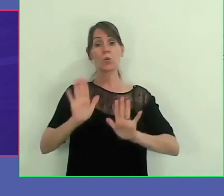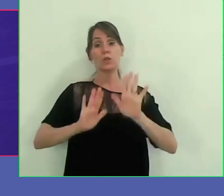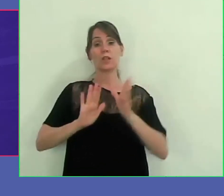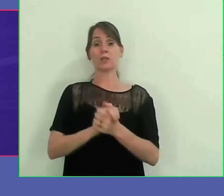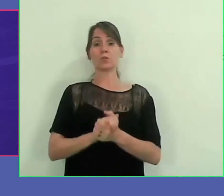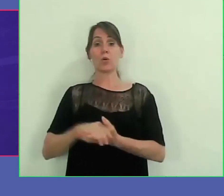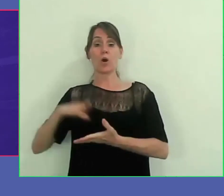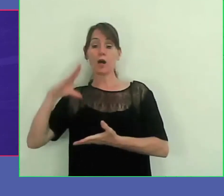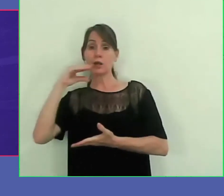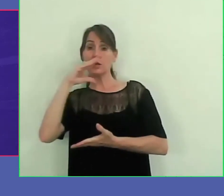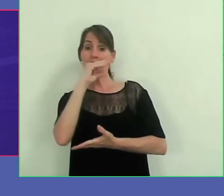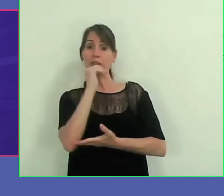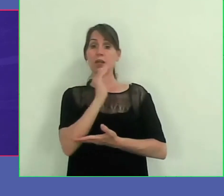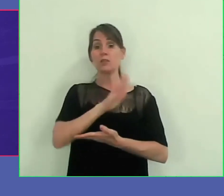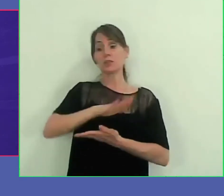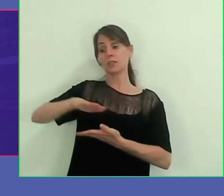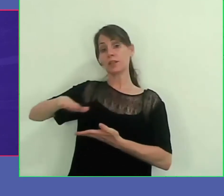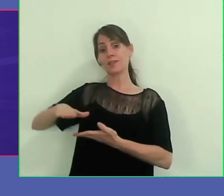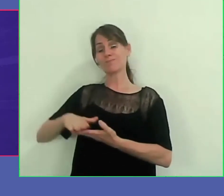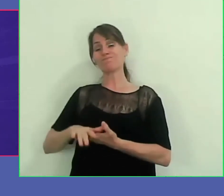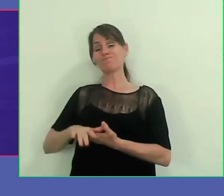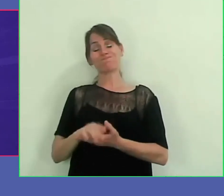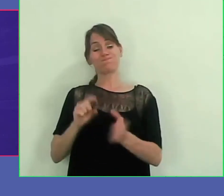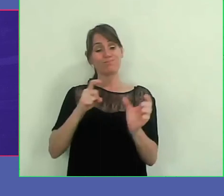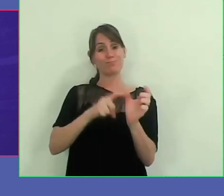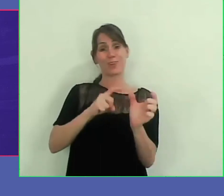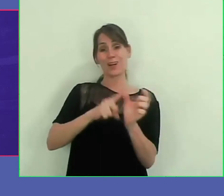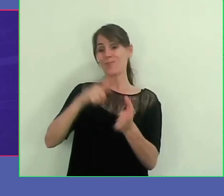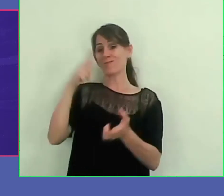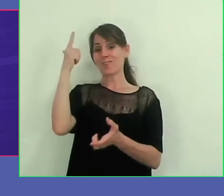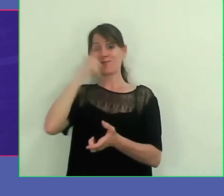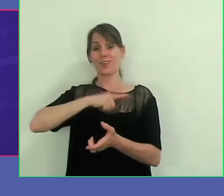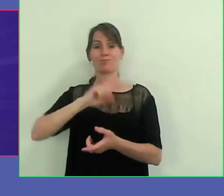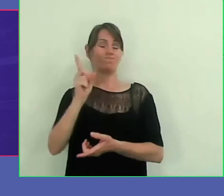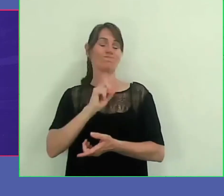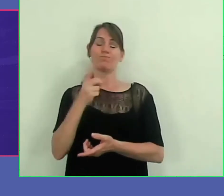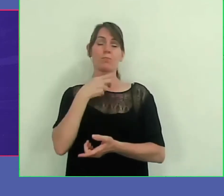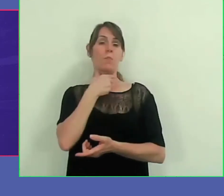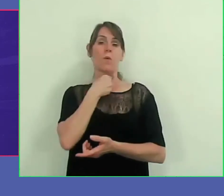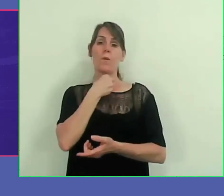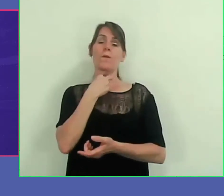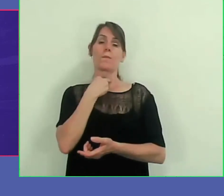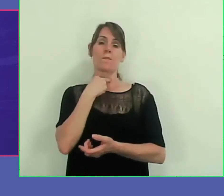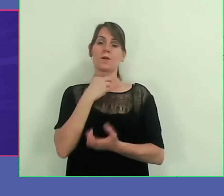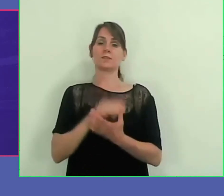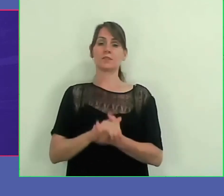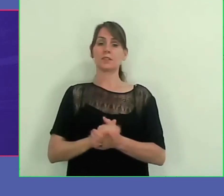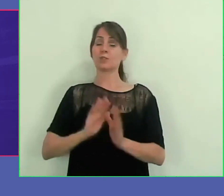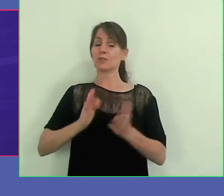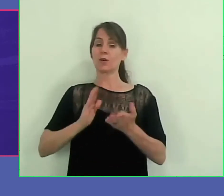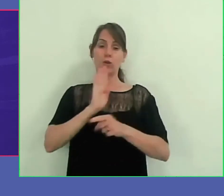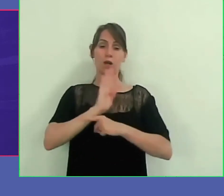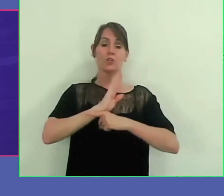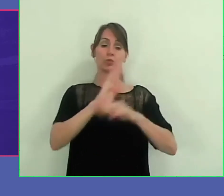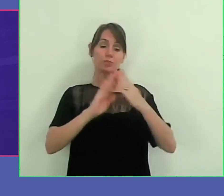jeito indecente de falar. Irmãos, vamos evitar isso, né? Isso não edifica, tá?